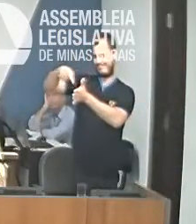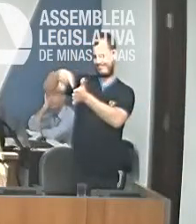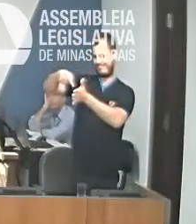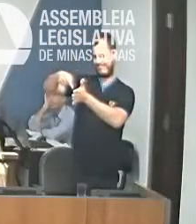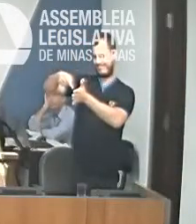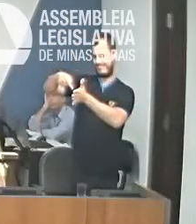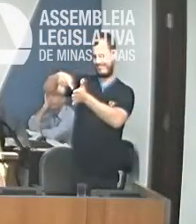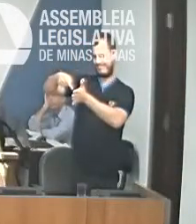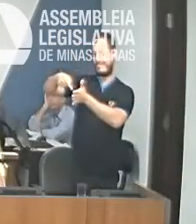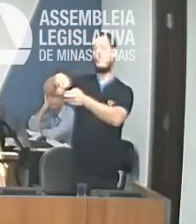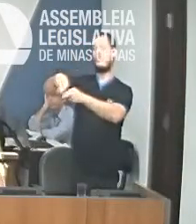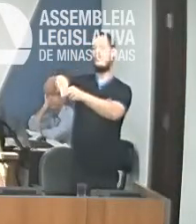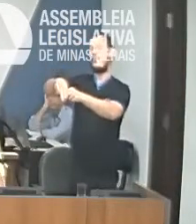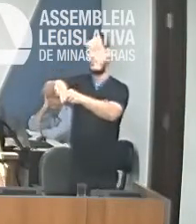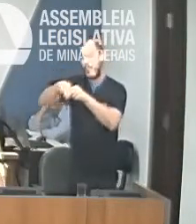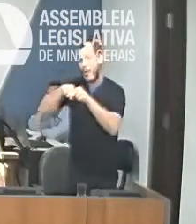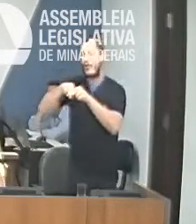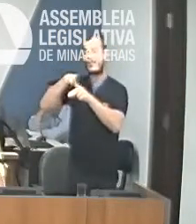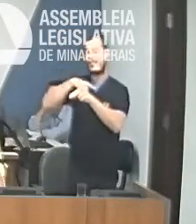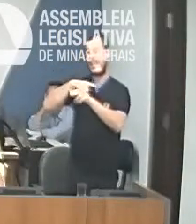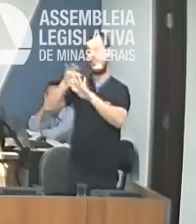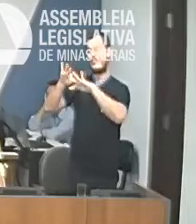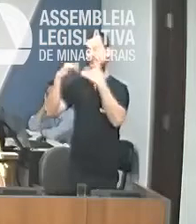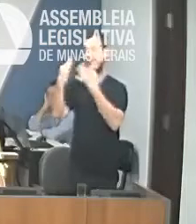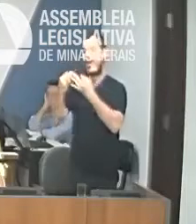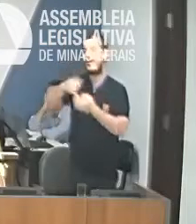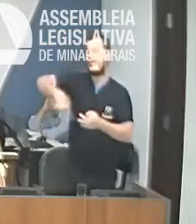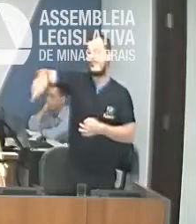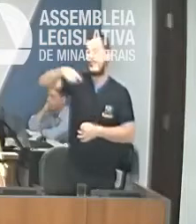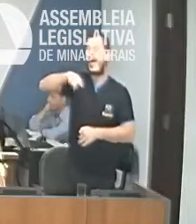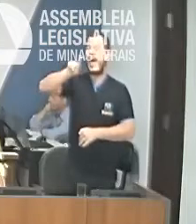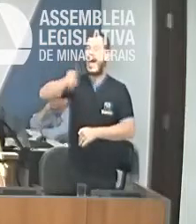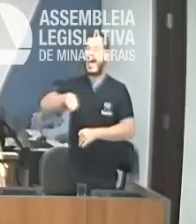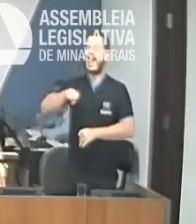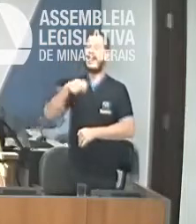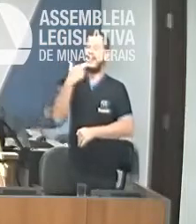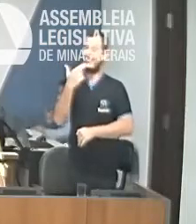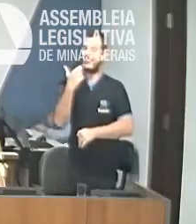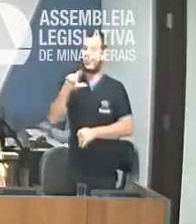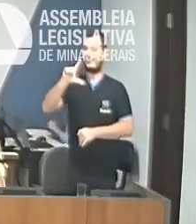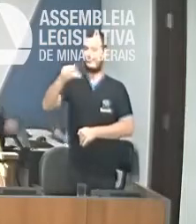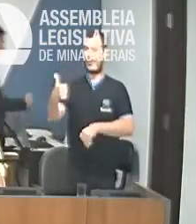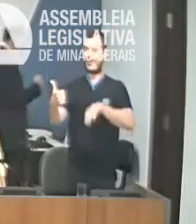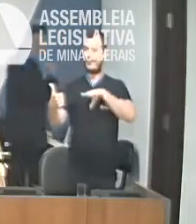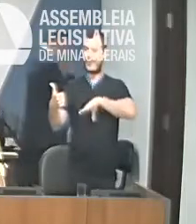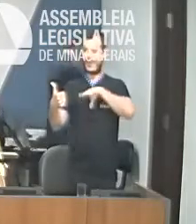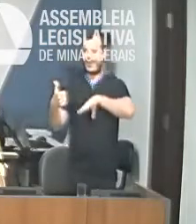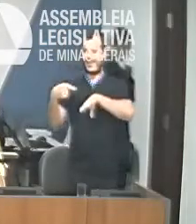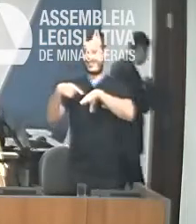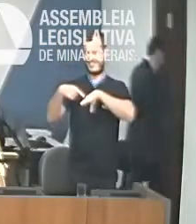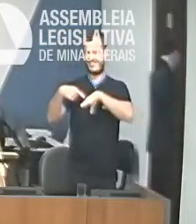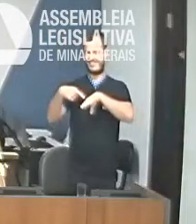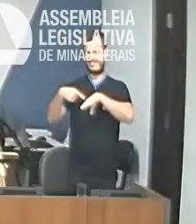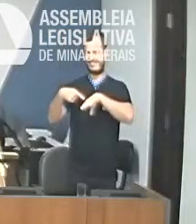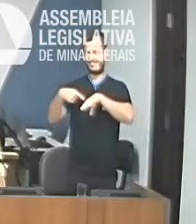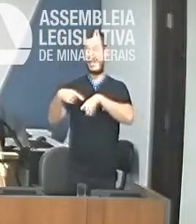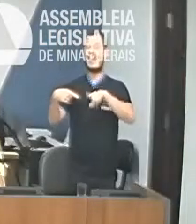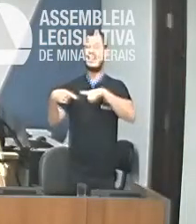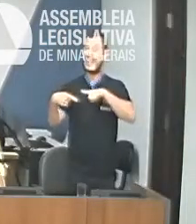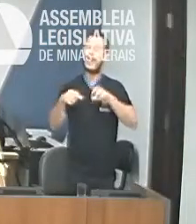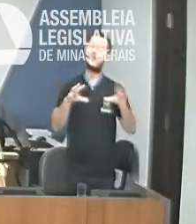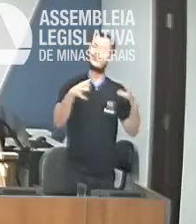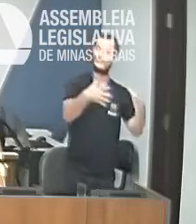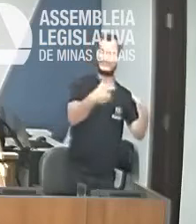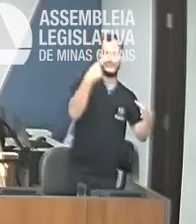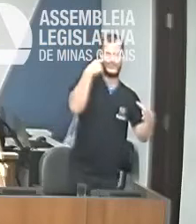mas às vezes falta a iaa 115 incentive a motivação familiar que muitas vezes a